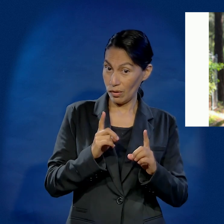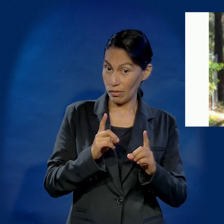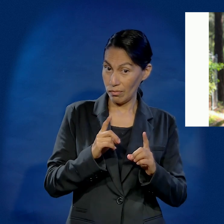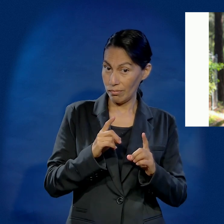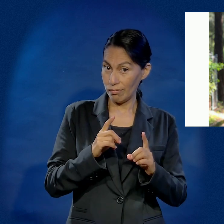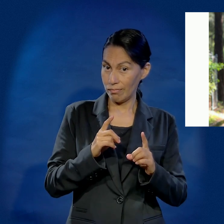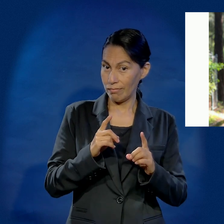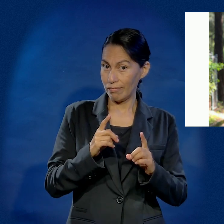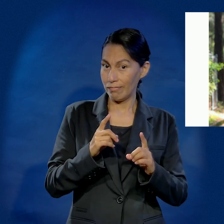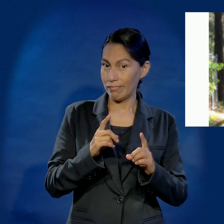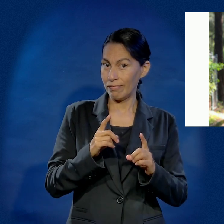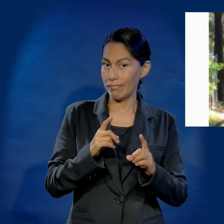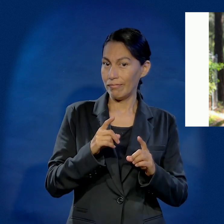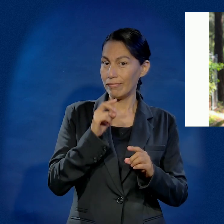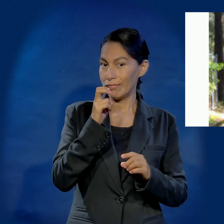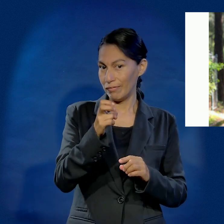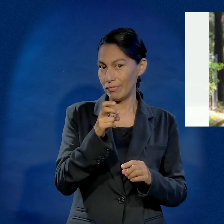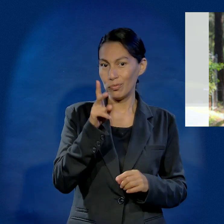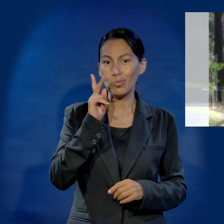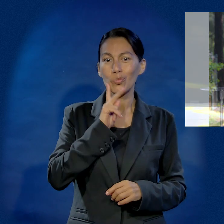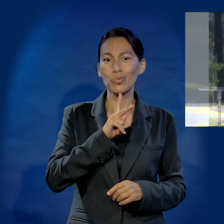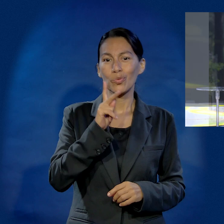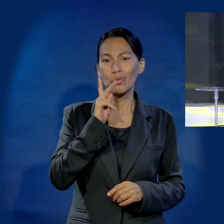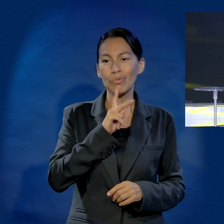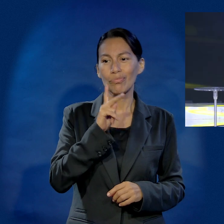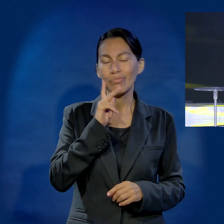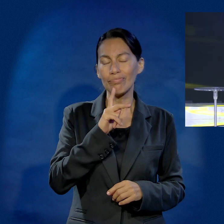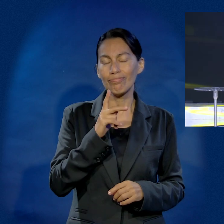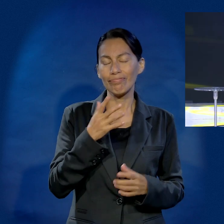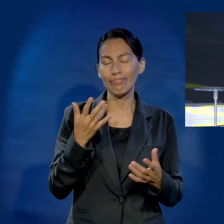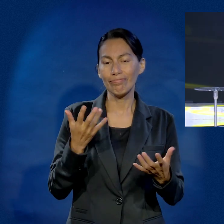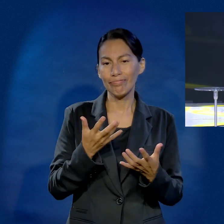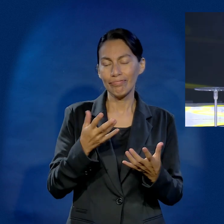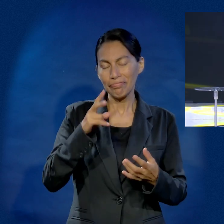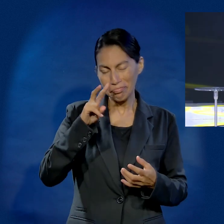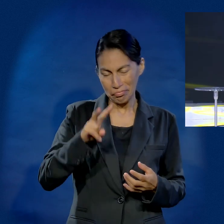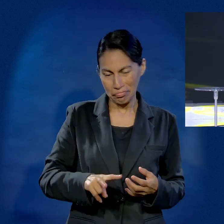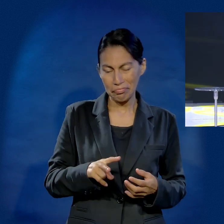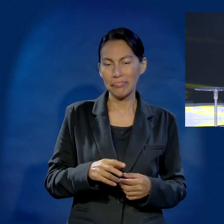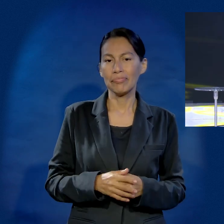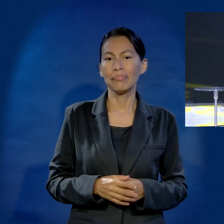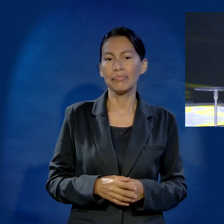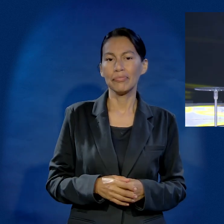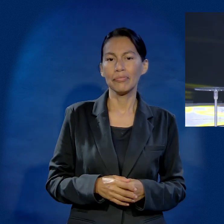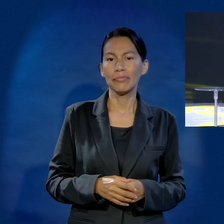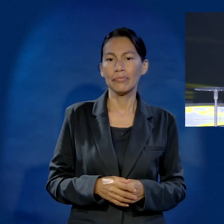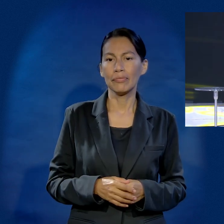Si tú dudas de lo que digo, esa es una prueba que no puedes refutar.